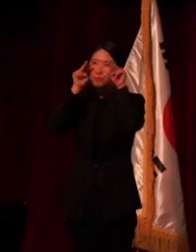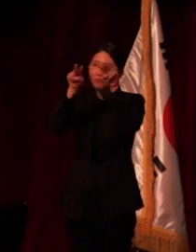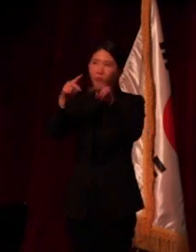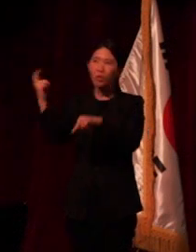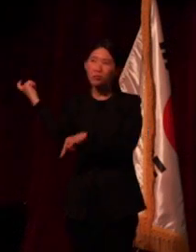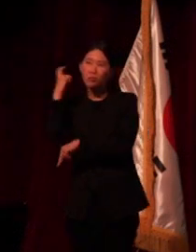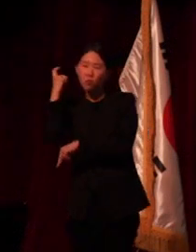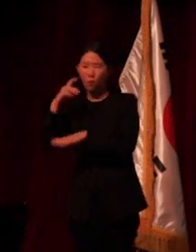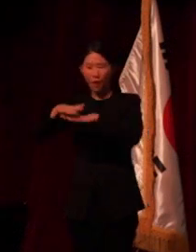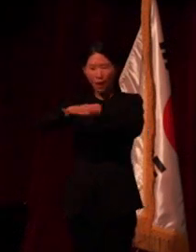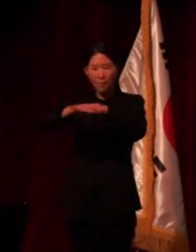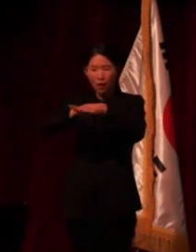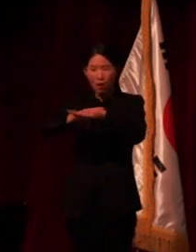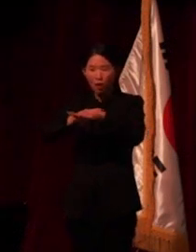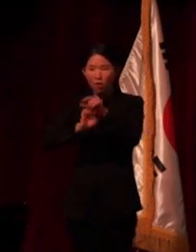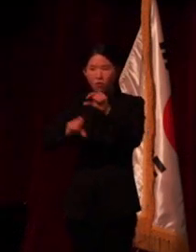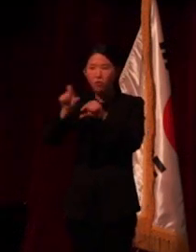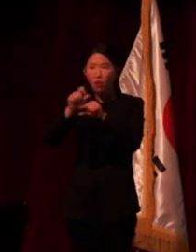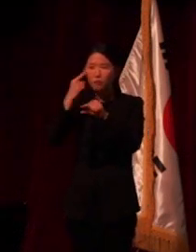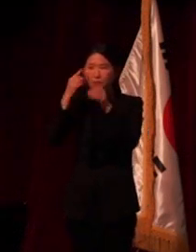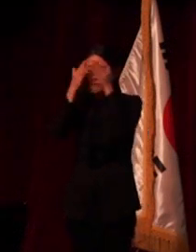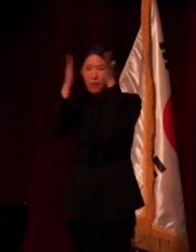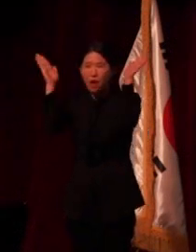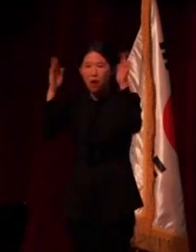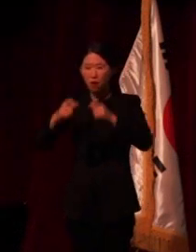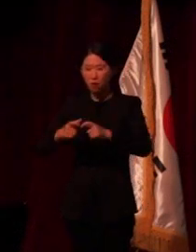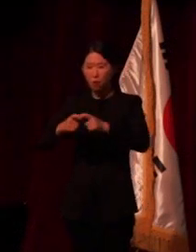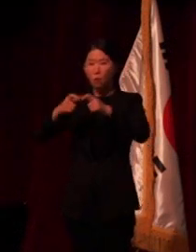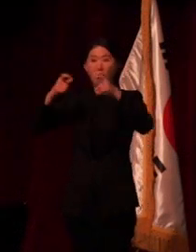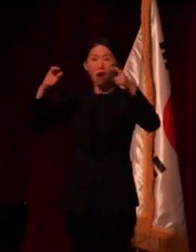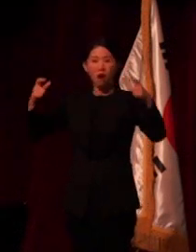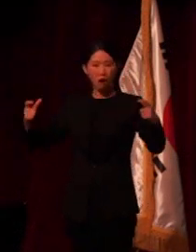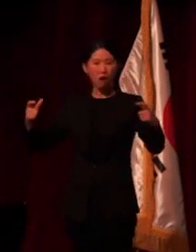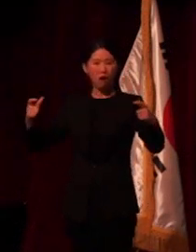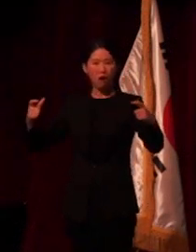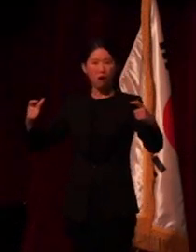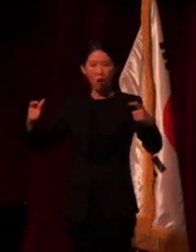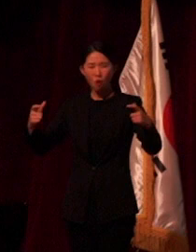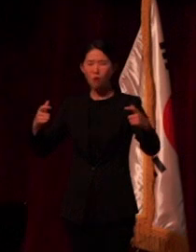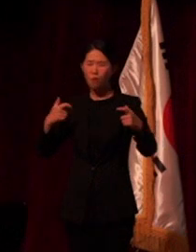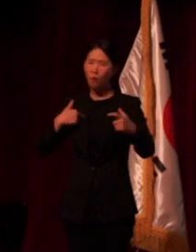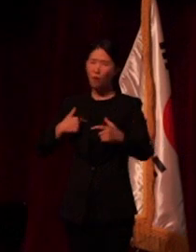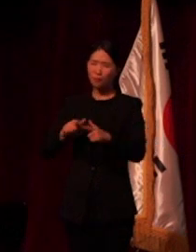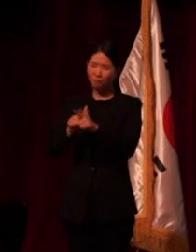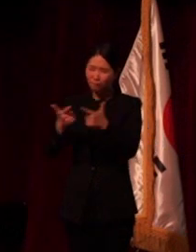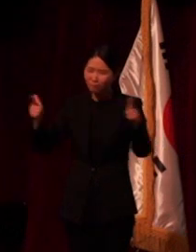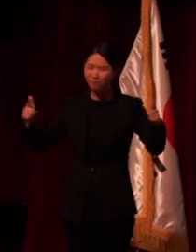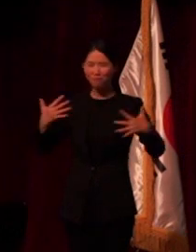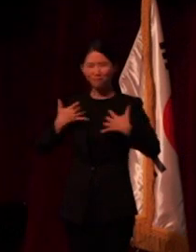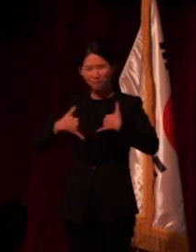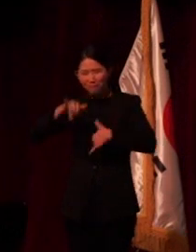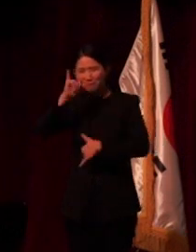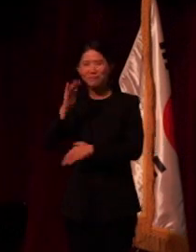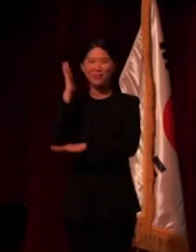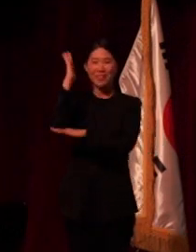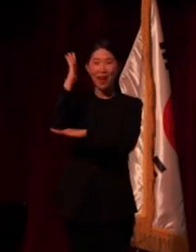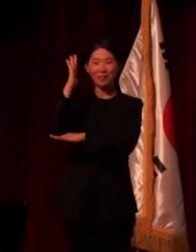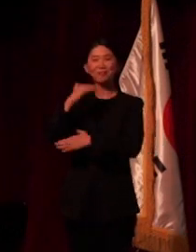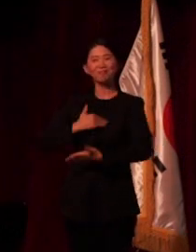그리고 더불어 그것이 더하는 풍성하고 다채로운 이야기를 들려드리고자 합니다.